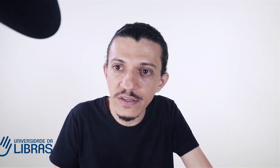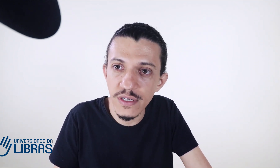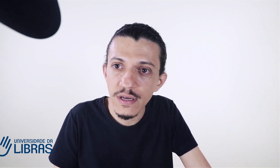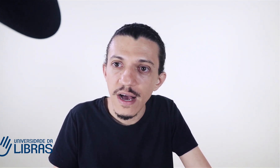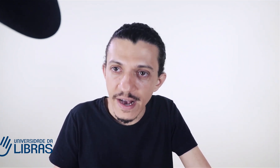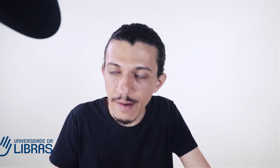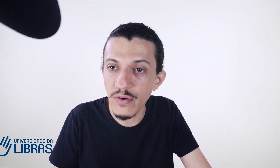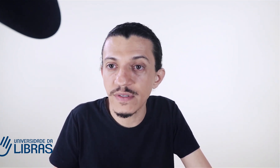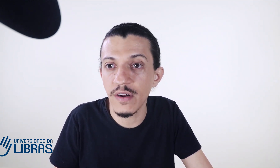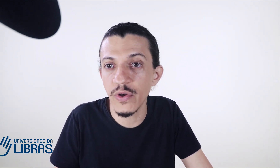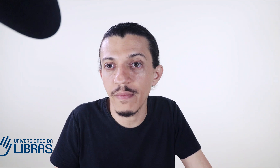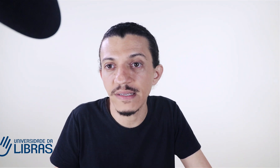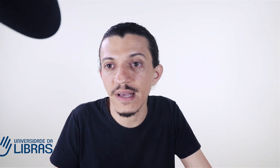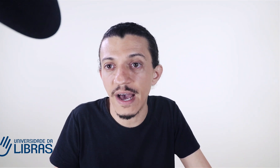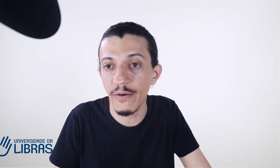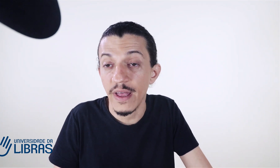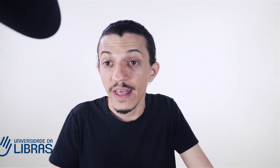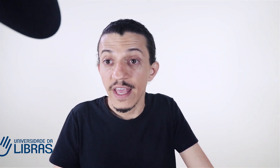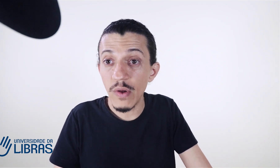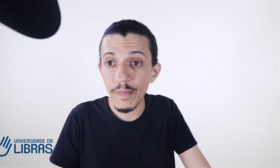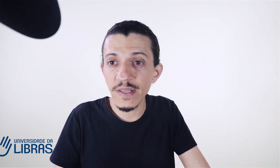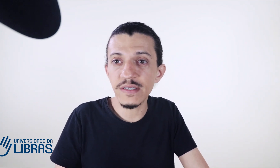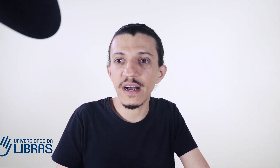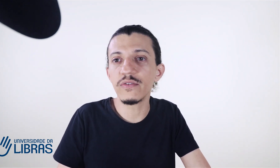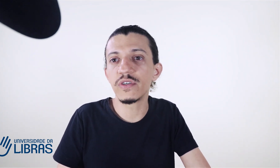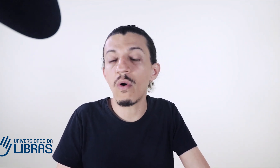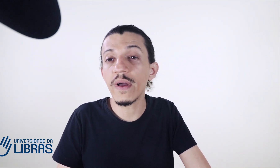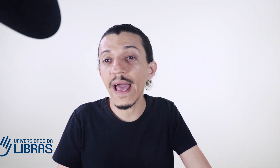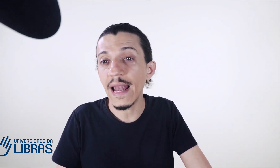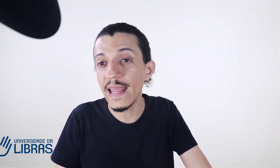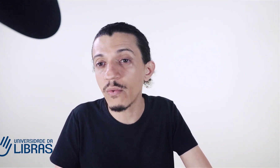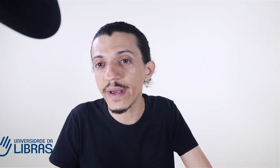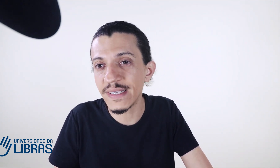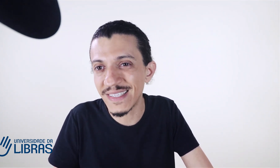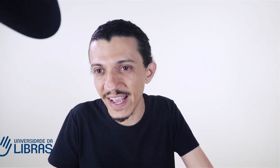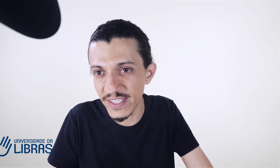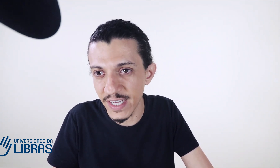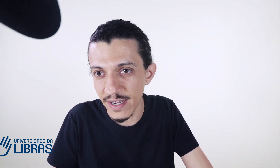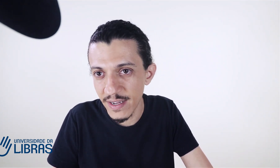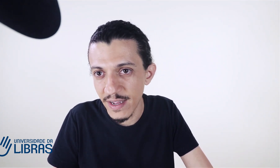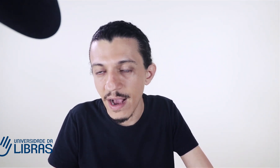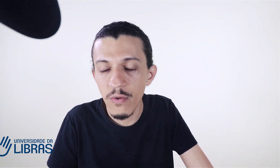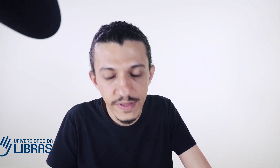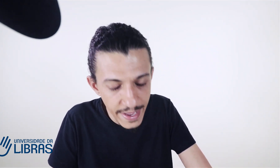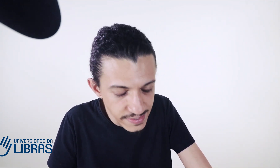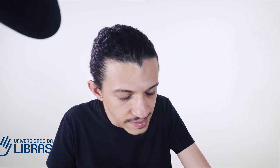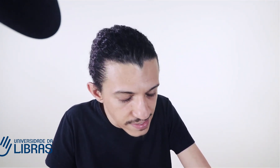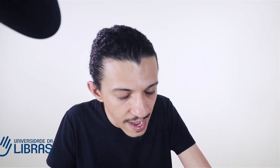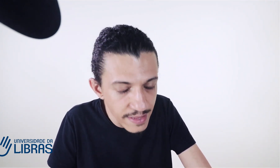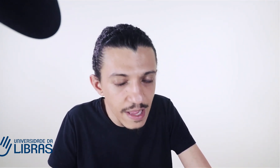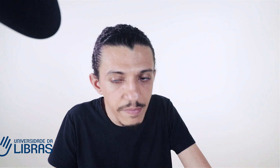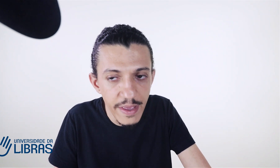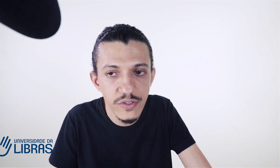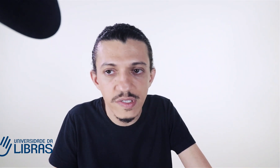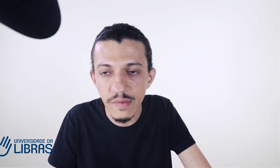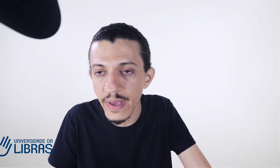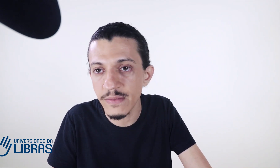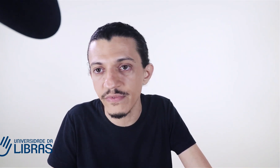geralmente acaba custando muito mais caro. E no aprendizado de qualquer língua que seja, acontece exatamente esse mesmo